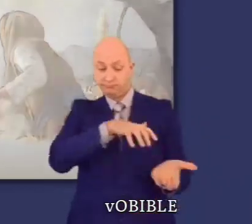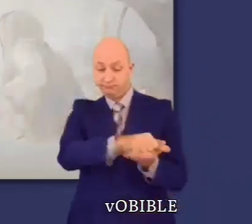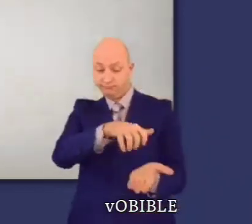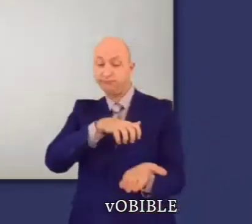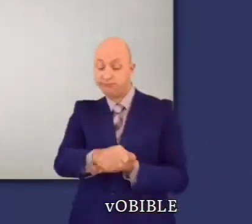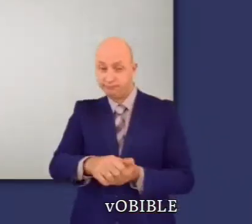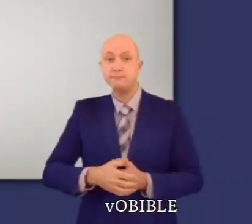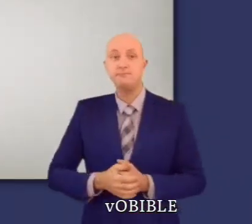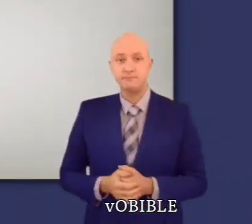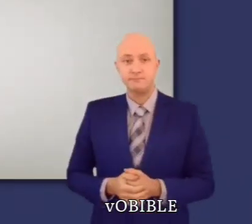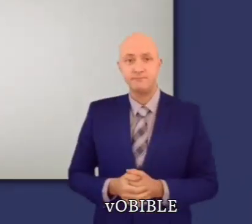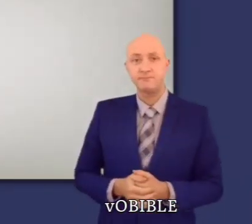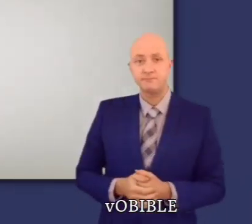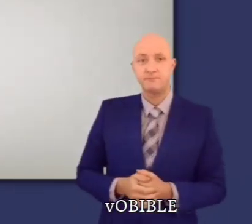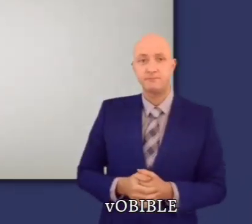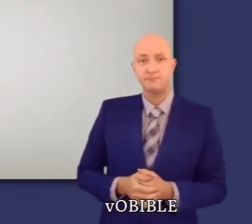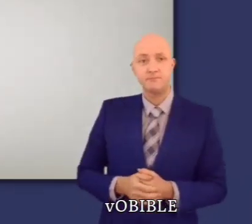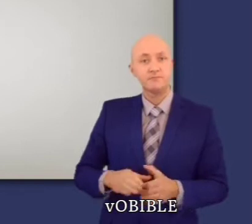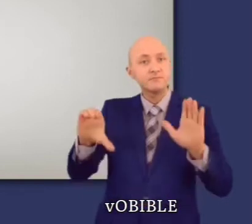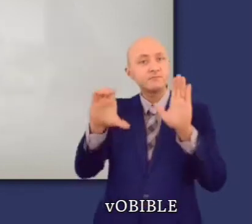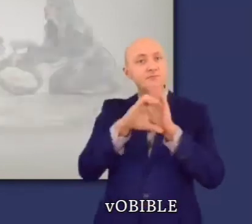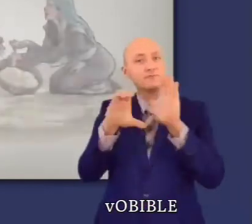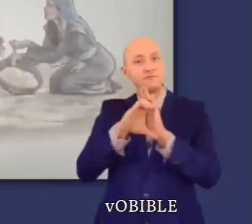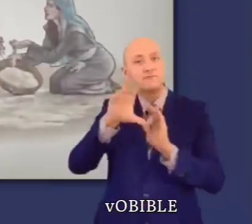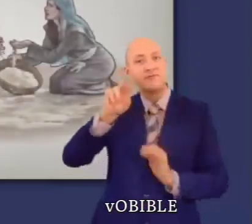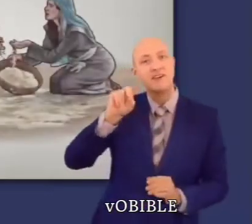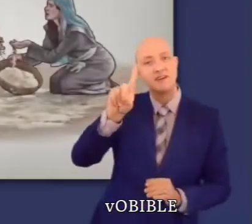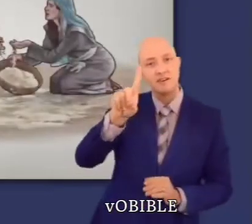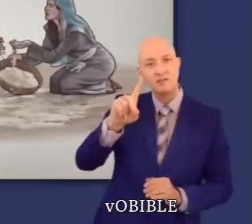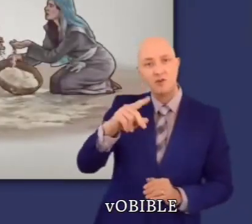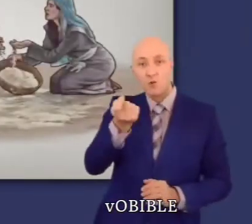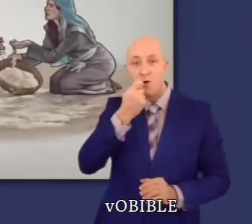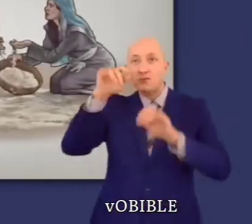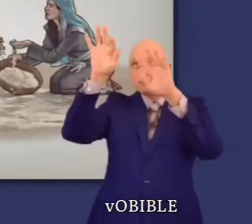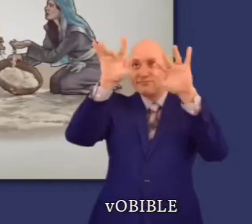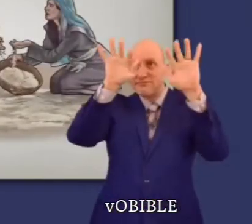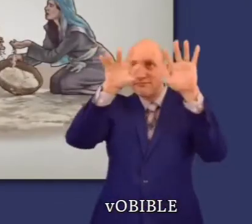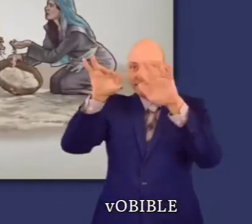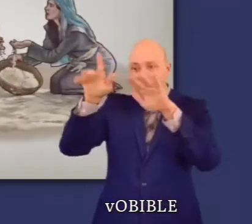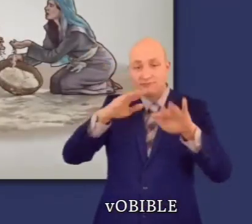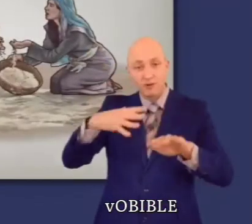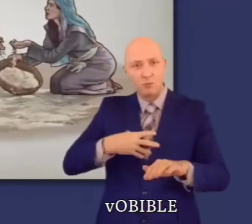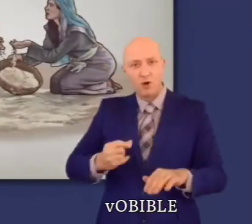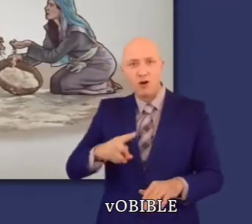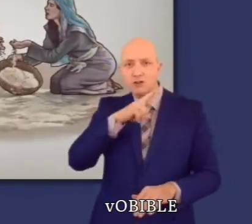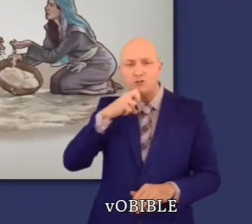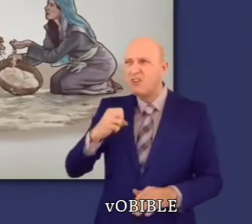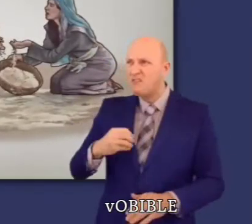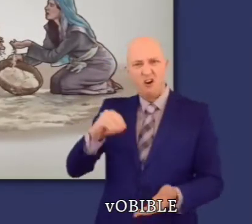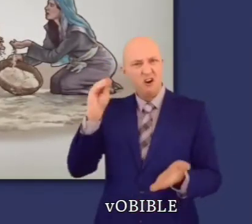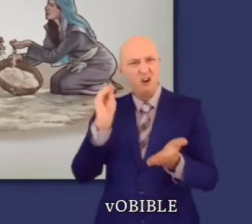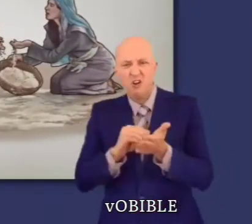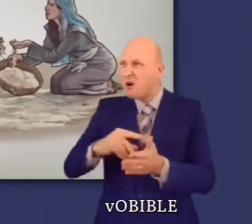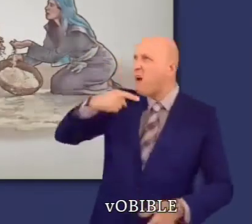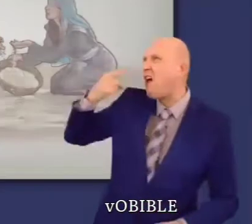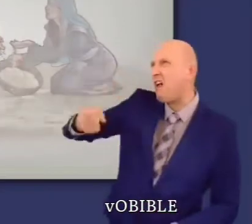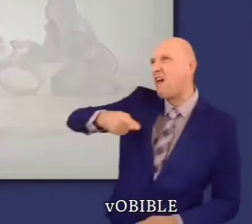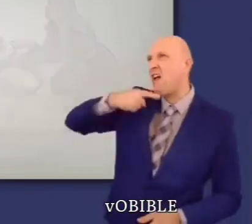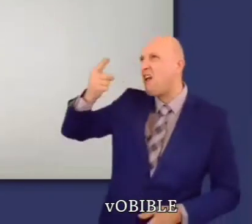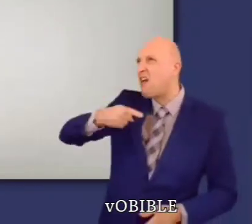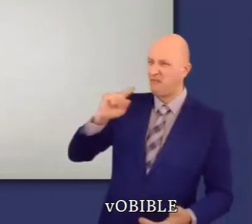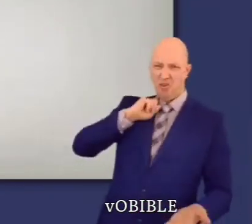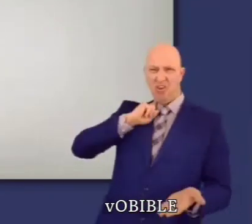Les chapitres 15 à 17 parlent des différentes offrandes pour les péchés et racontent la rébellion et l'exécution de Coré, de Dathan,